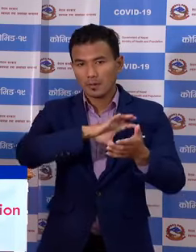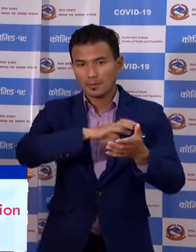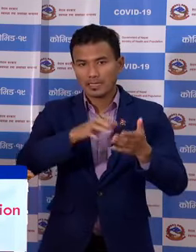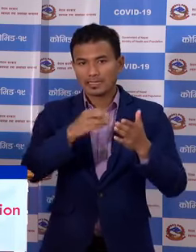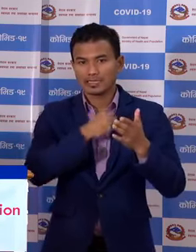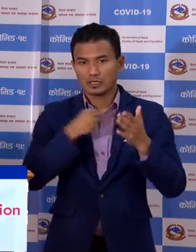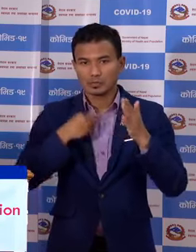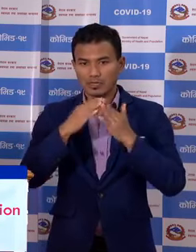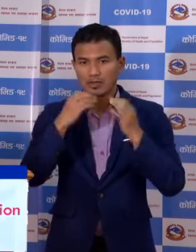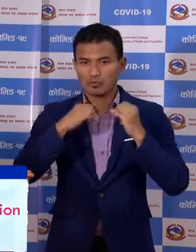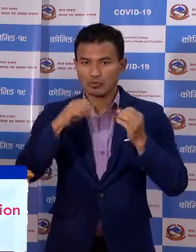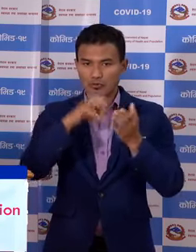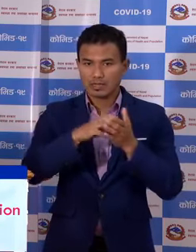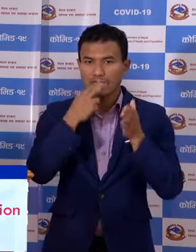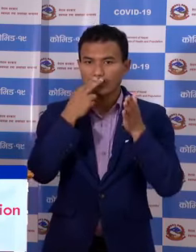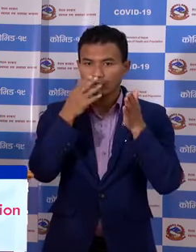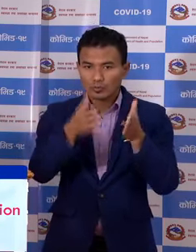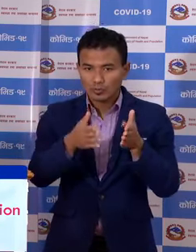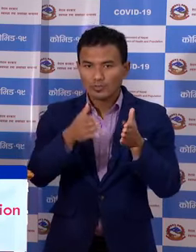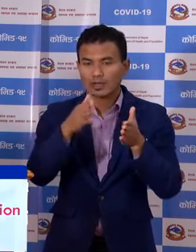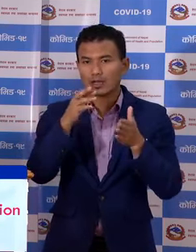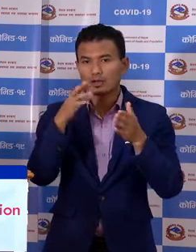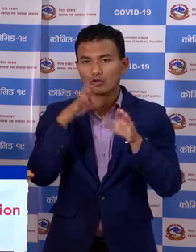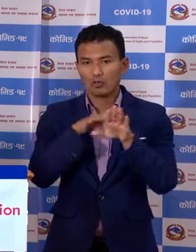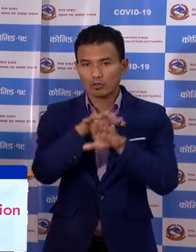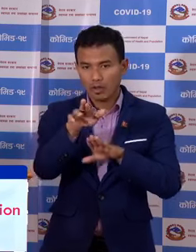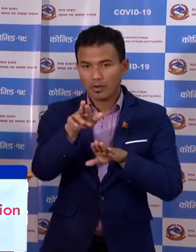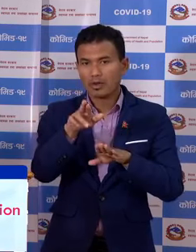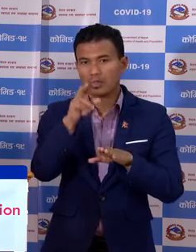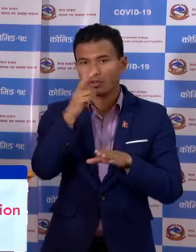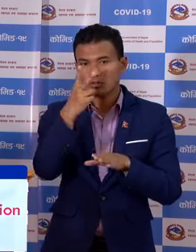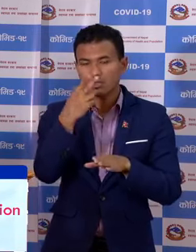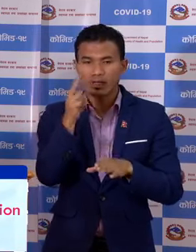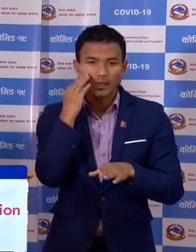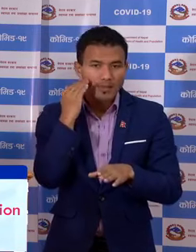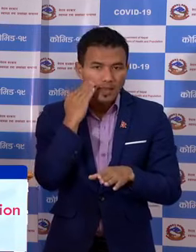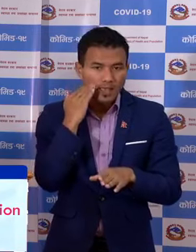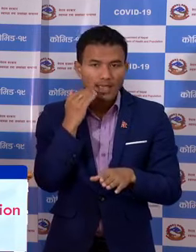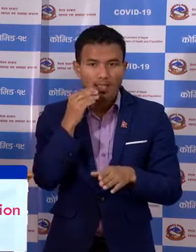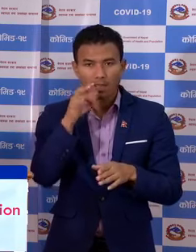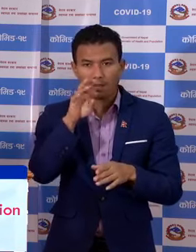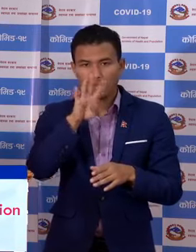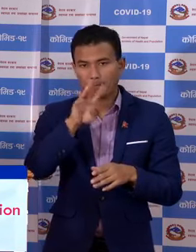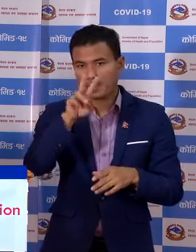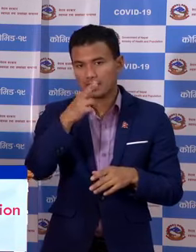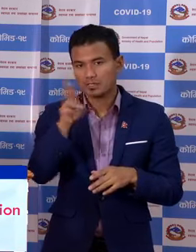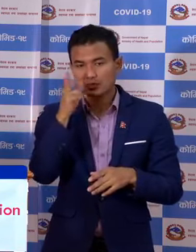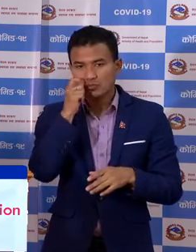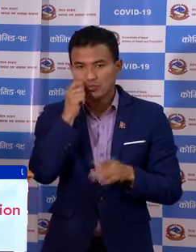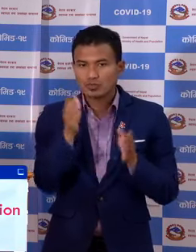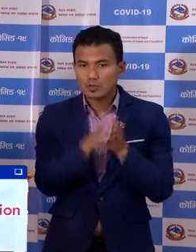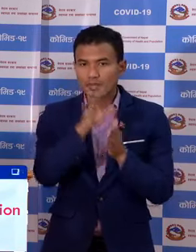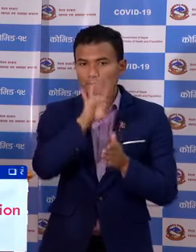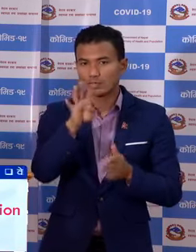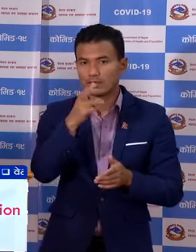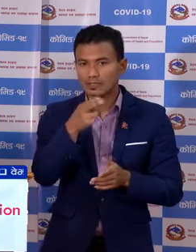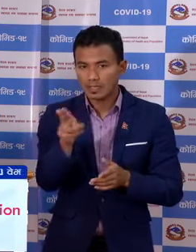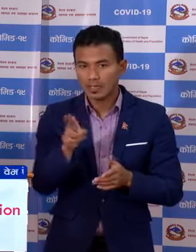प्रादेशिक अस्पताल प्रयोगशाला जनकपुरमा रौतहटका 2 महिला र 42 पुरुष गरी 44